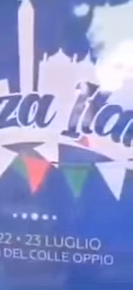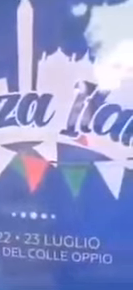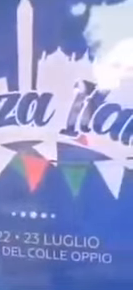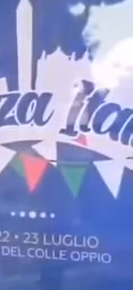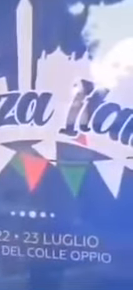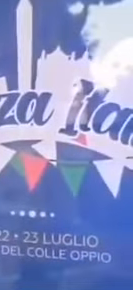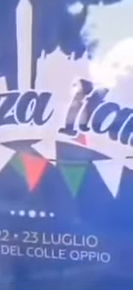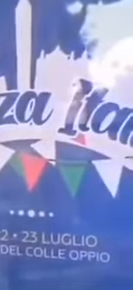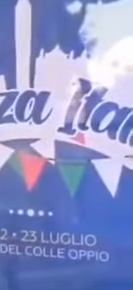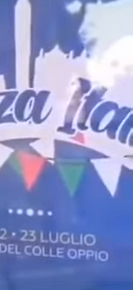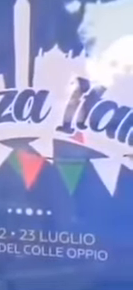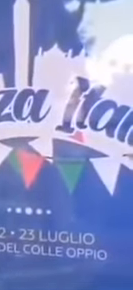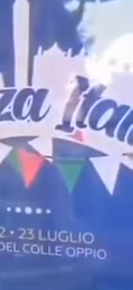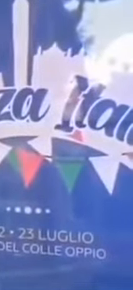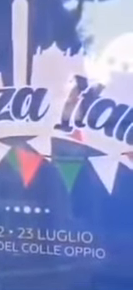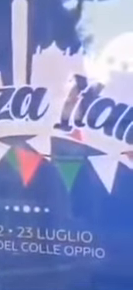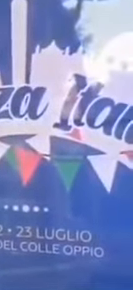Un logo, dai.